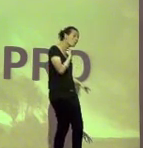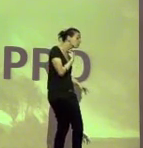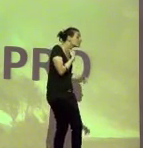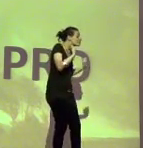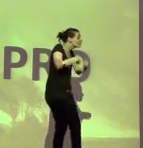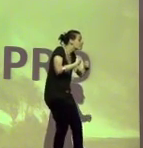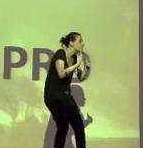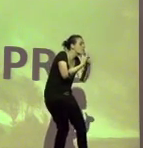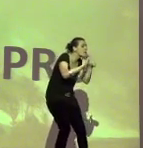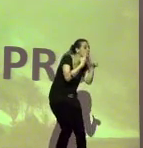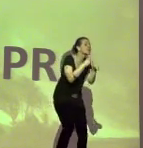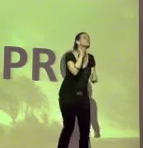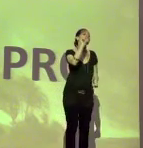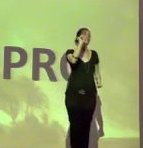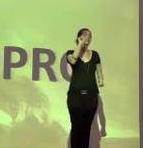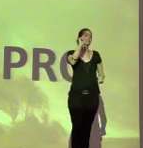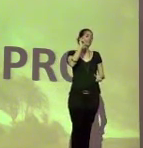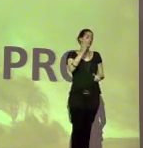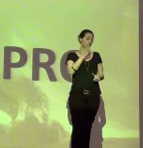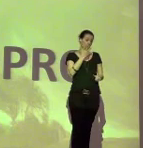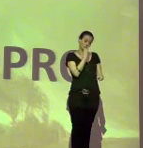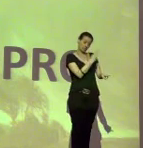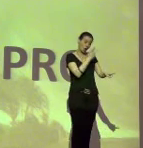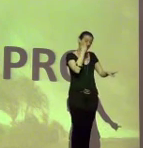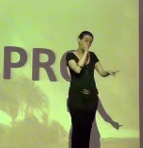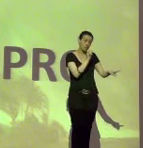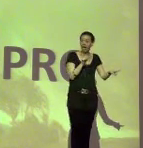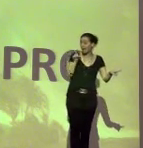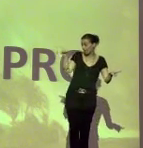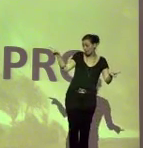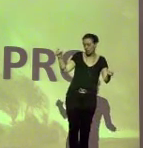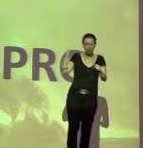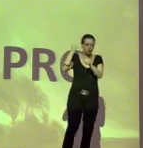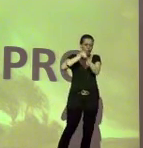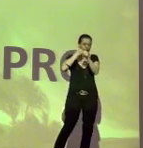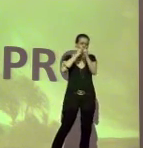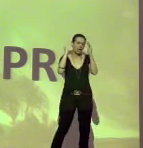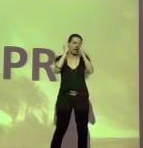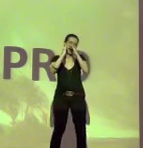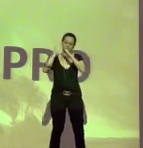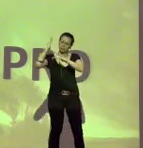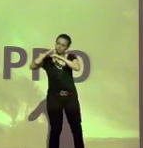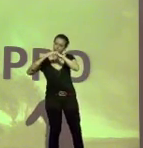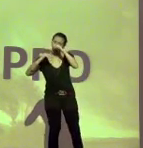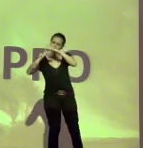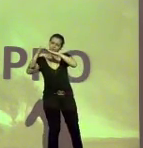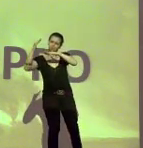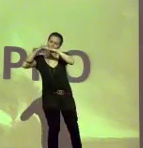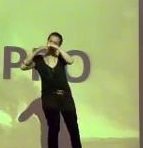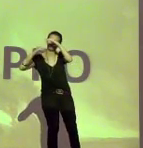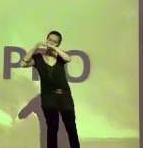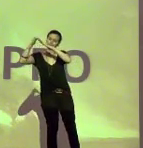prejudicar. Não pode, você tem que primeiro o quê? Seu pai, está vendo? Ele está construindo uma cerca em volta da